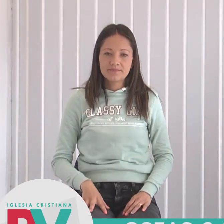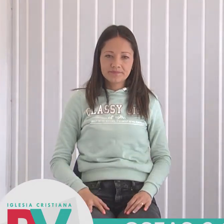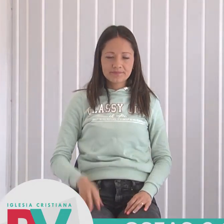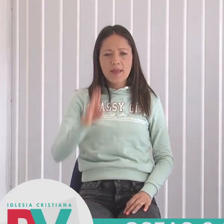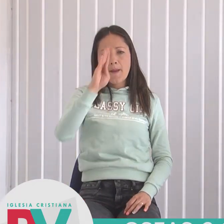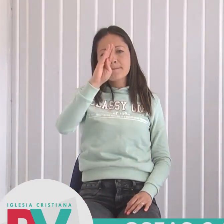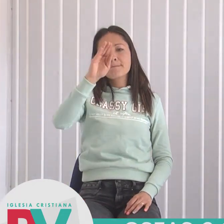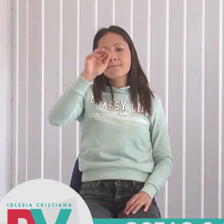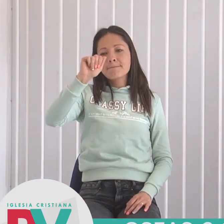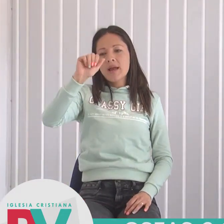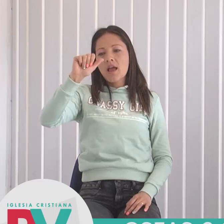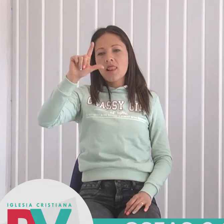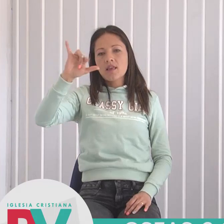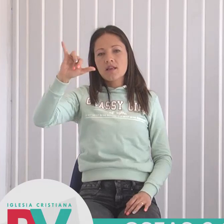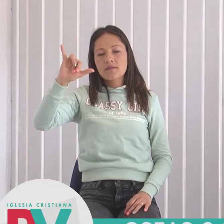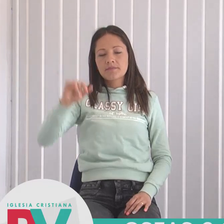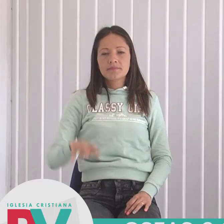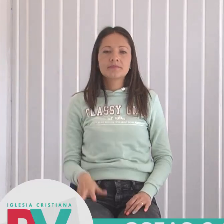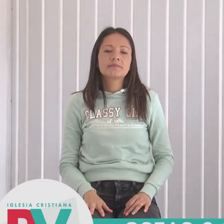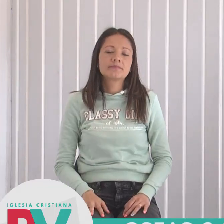actual,